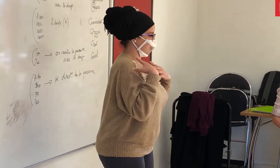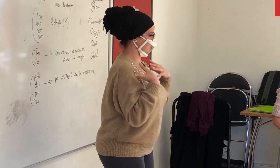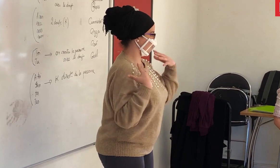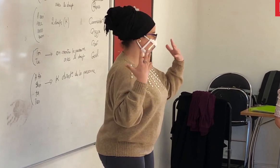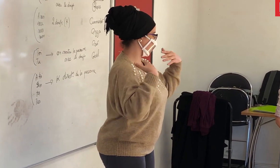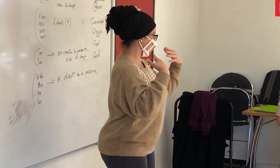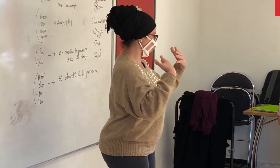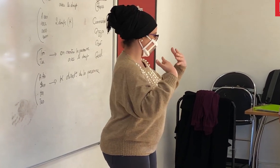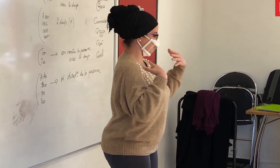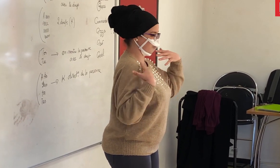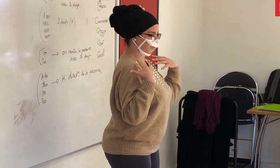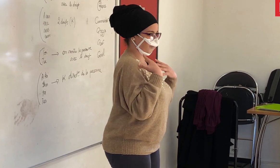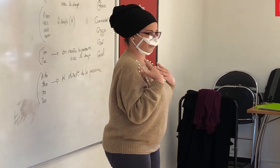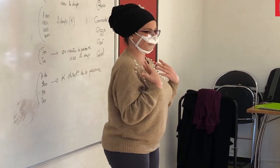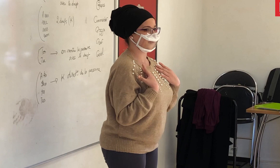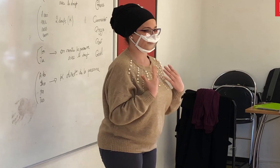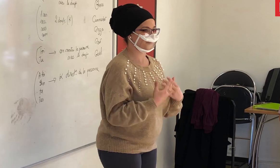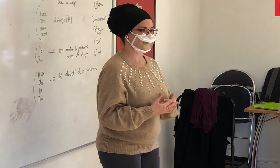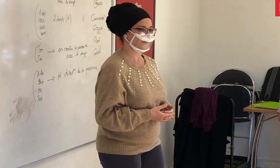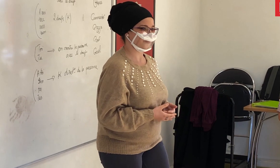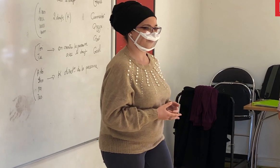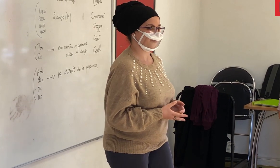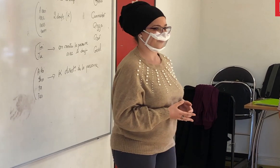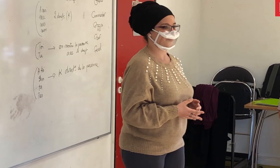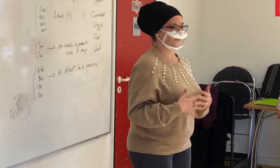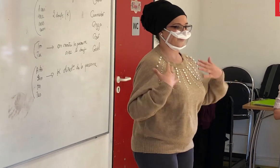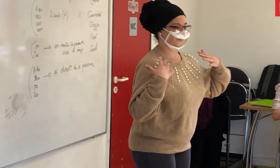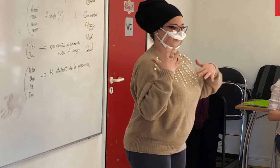veux dire le mouvement. Souad, regarde-moi.